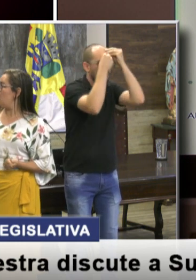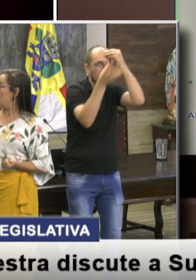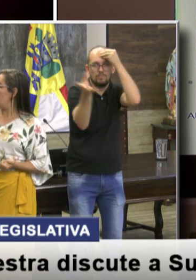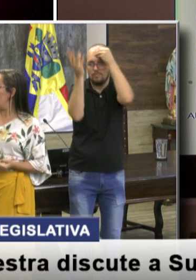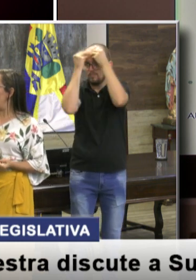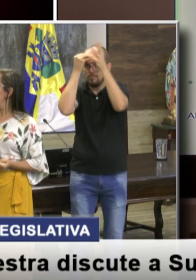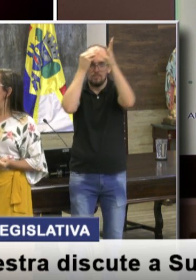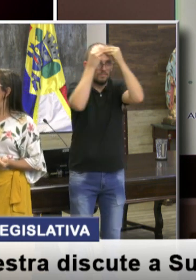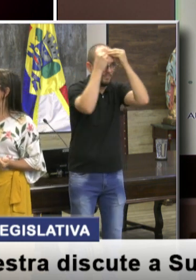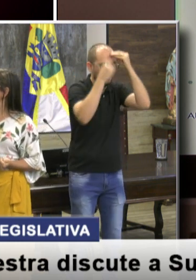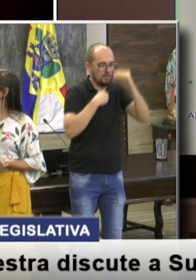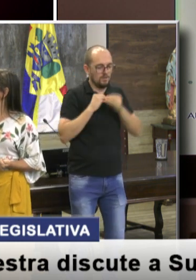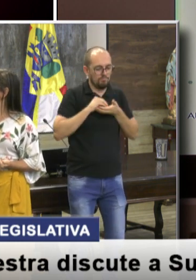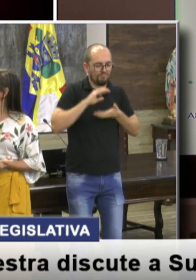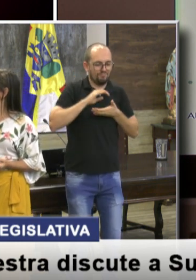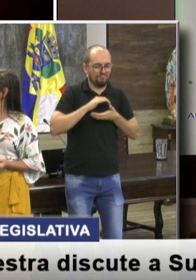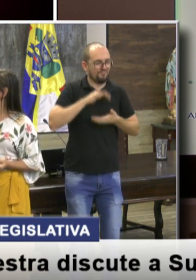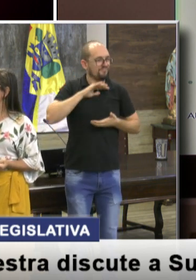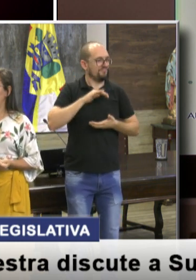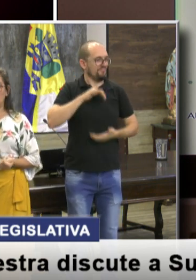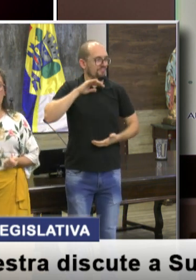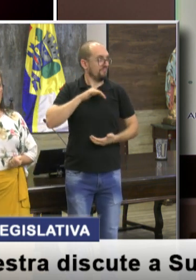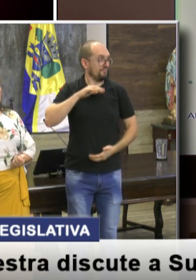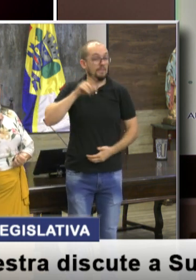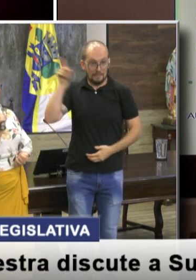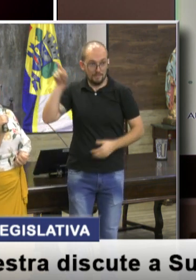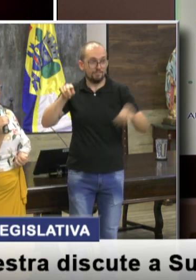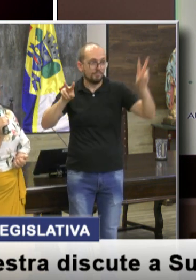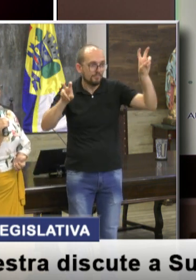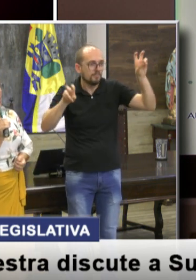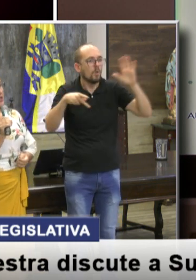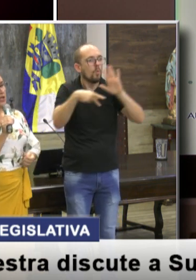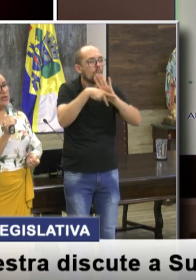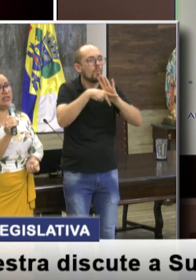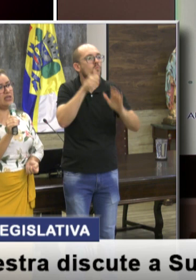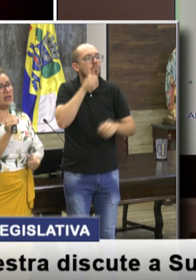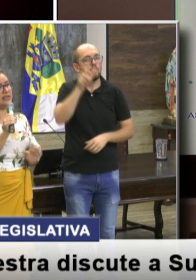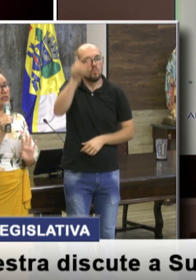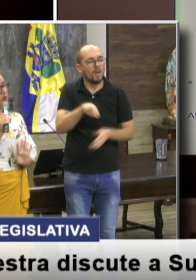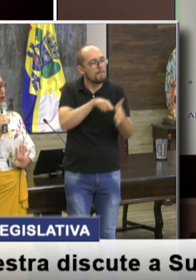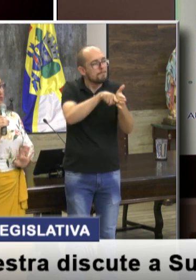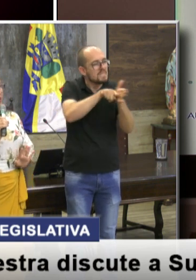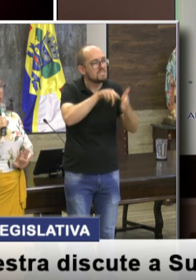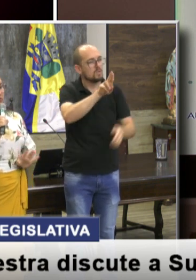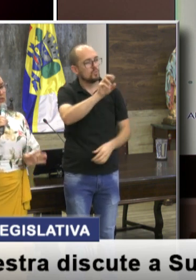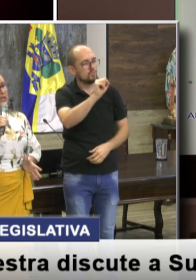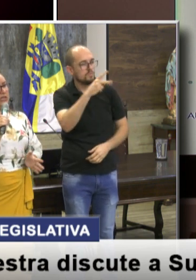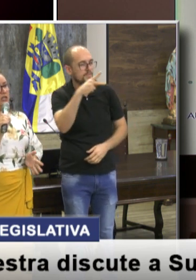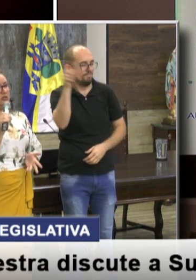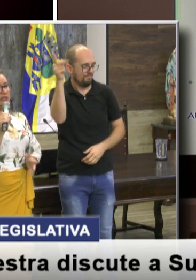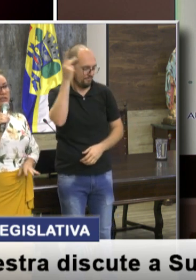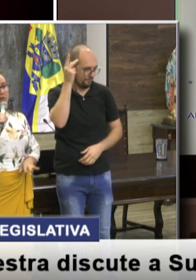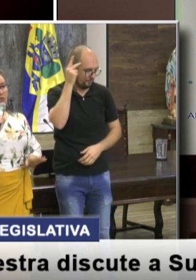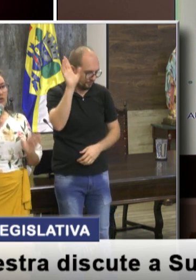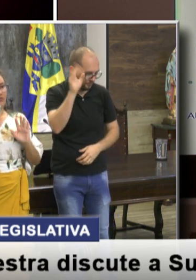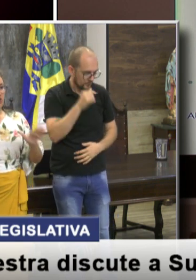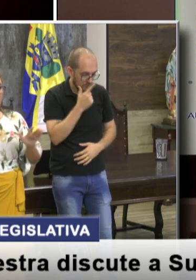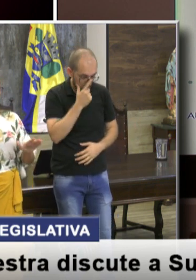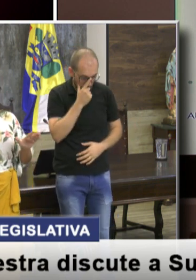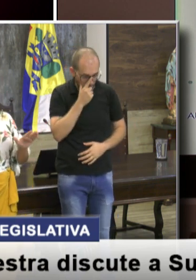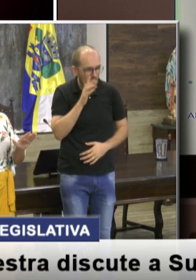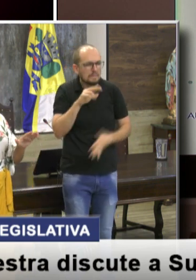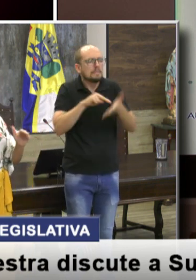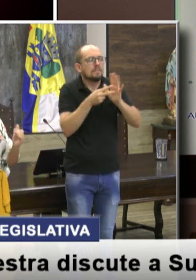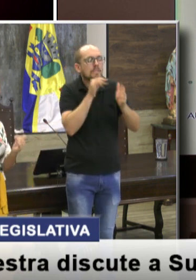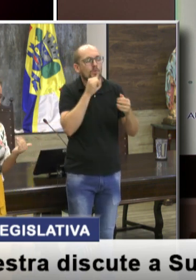a Abigail, que é uma pesquisadora da PUC São Paulo. Então, assim, a questão do afeto, né? Nós levamos uma fechada